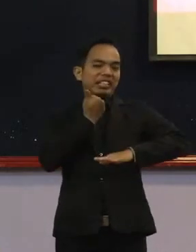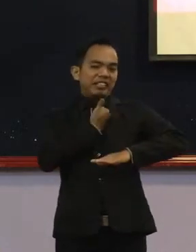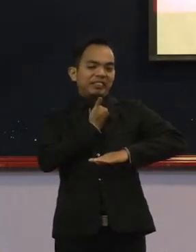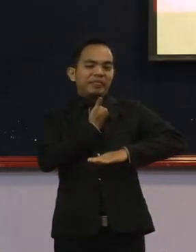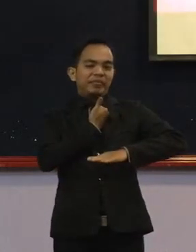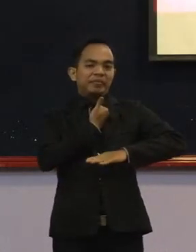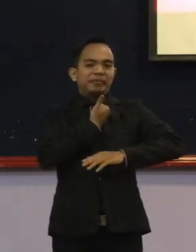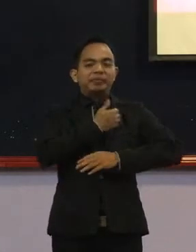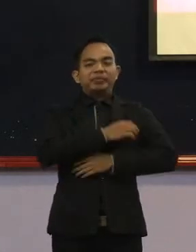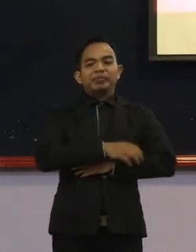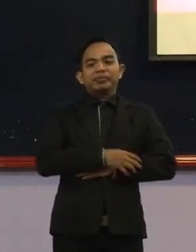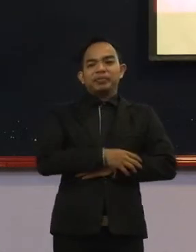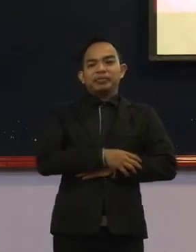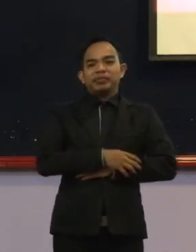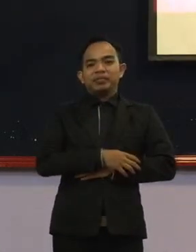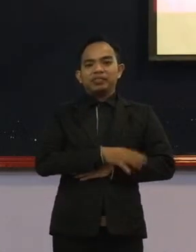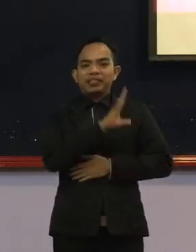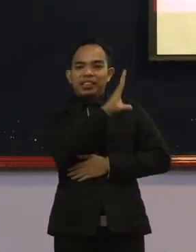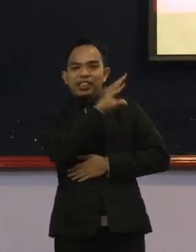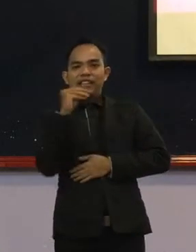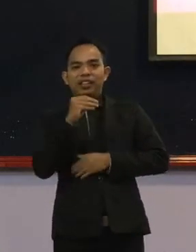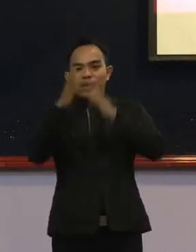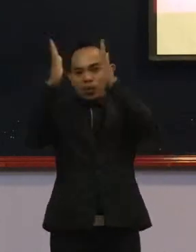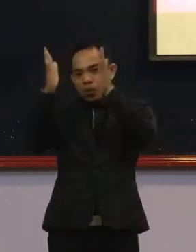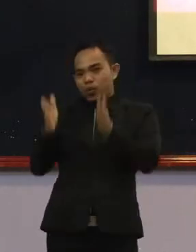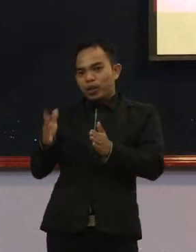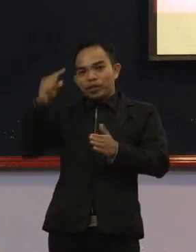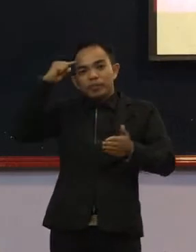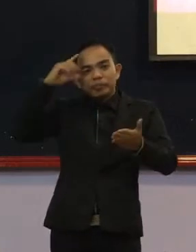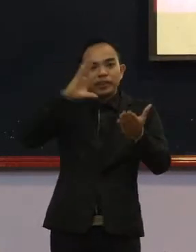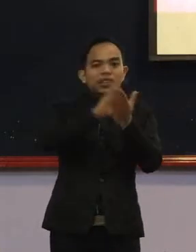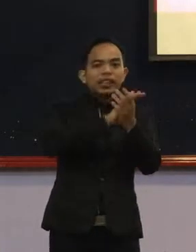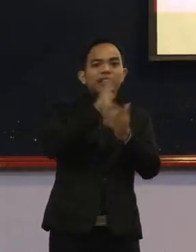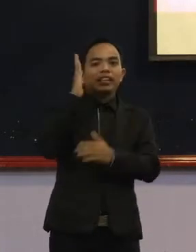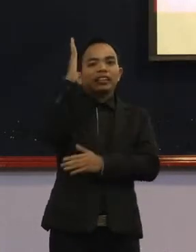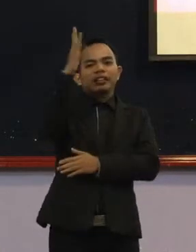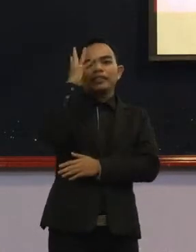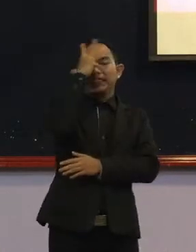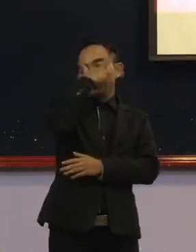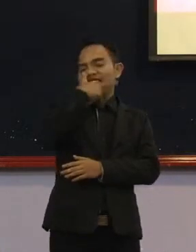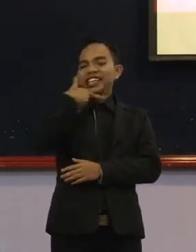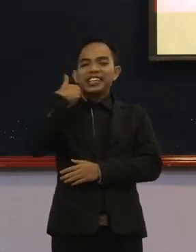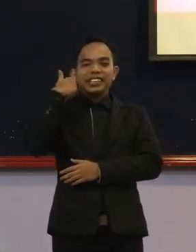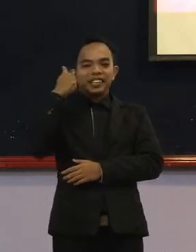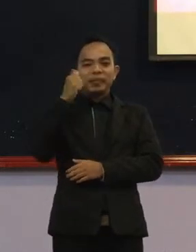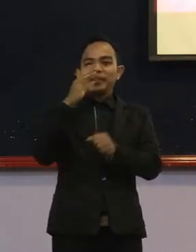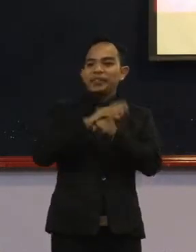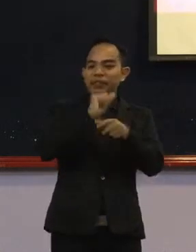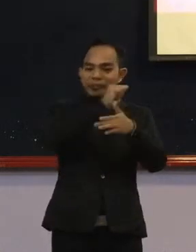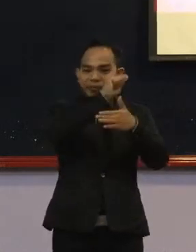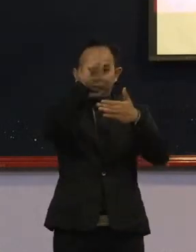يغنيه وجوه يومئذ مسفرة ضاحكة